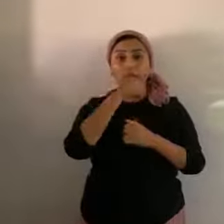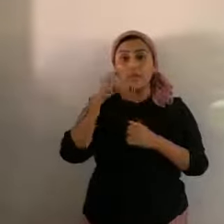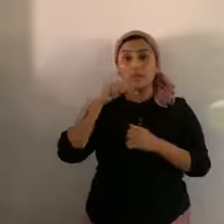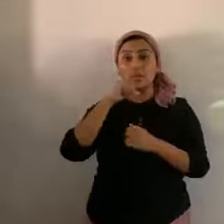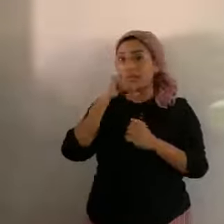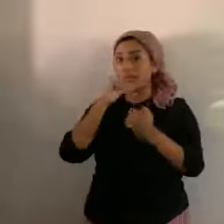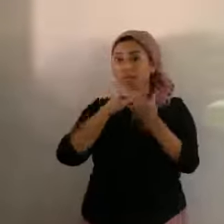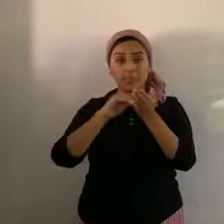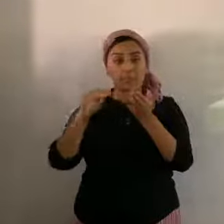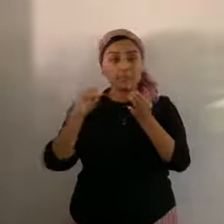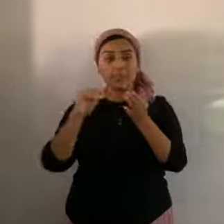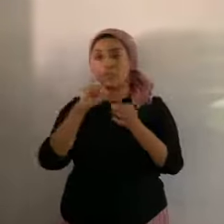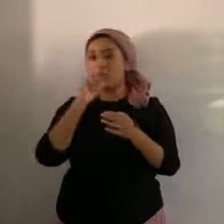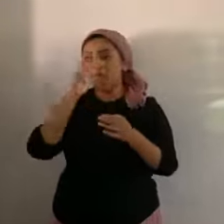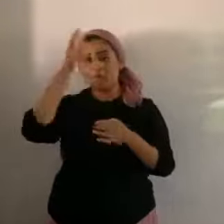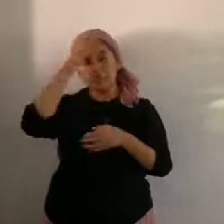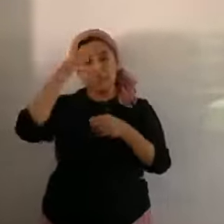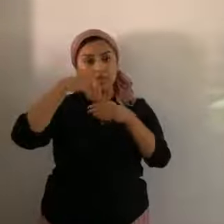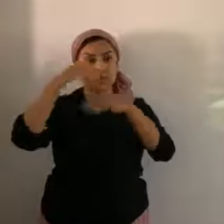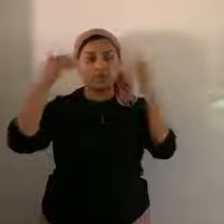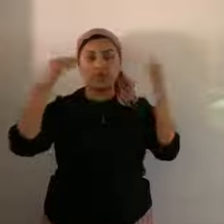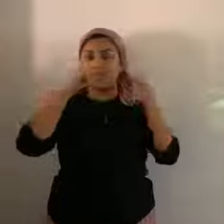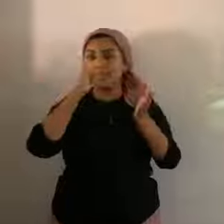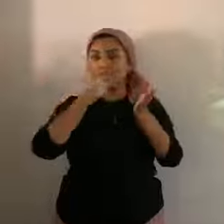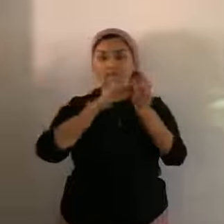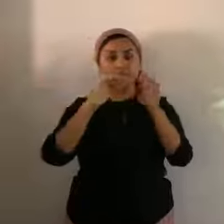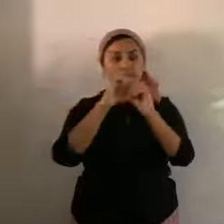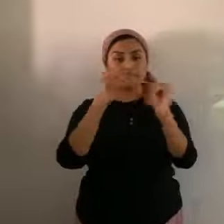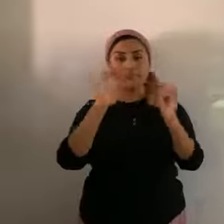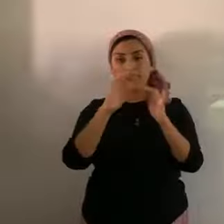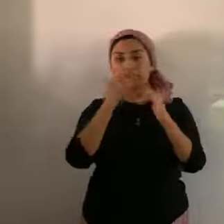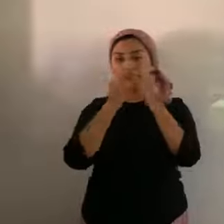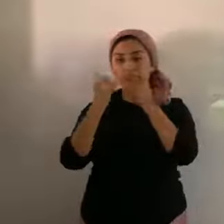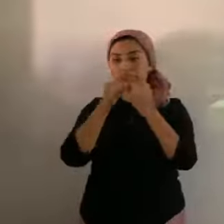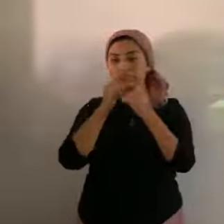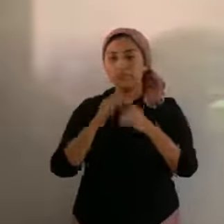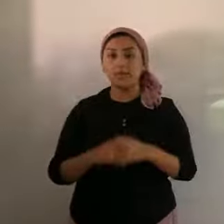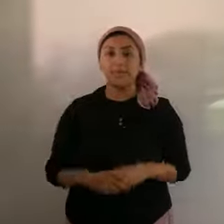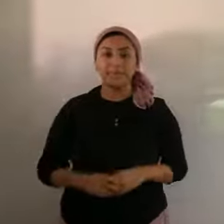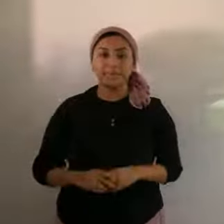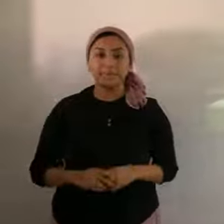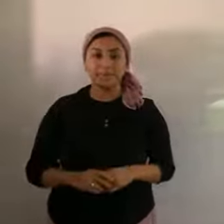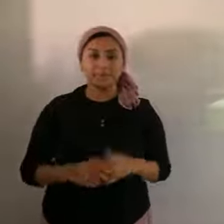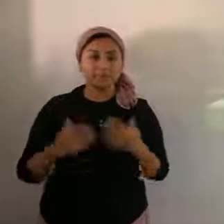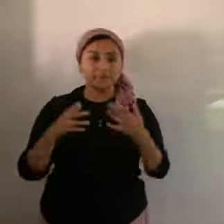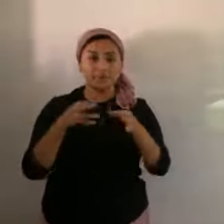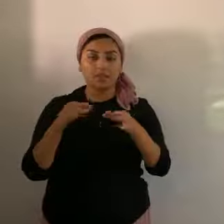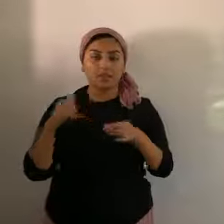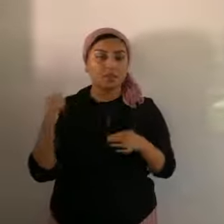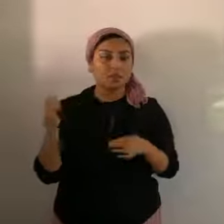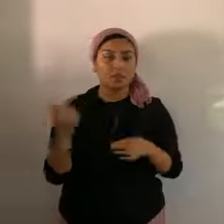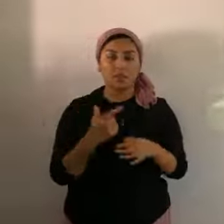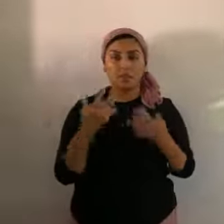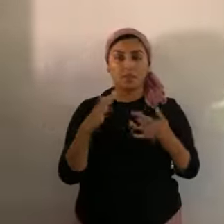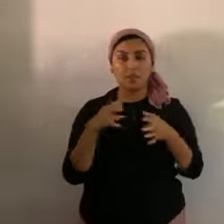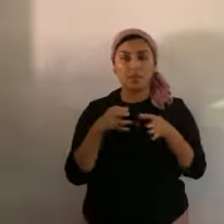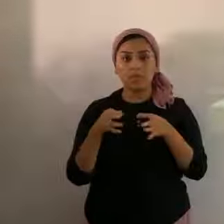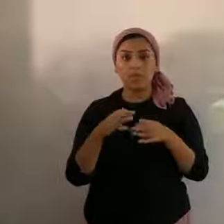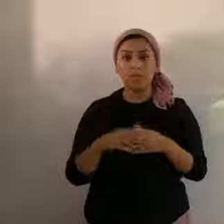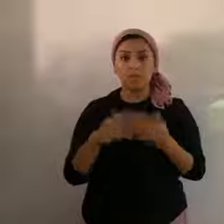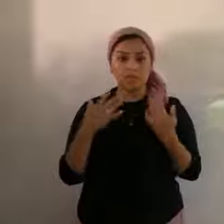perdonáis, tampoco vuestro Abba, que está en los cielos, os perdonará vuestras ofensas. Ya expliqué todo eso.